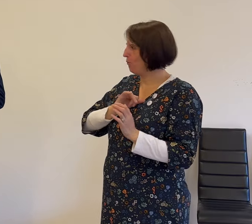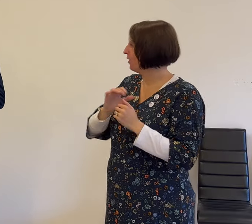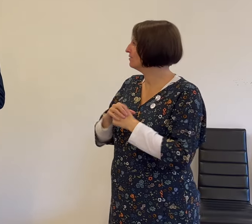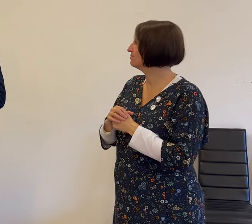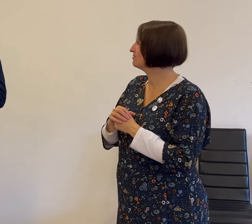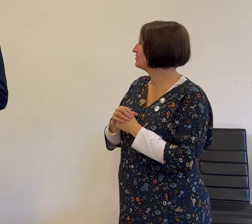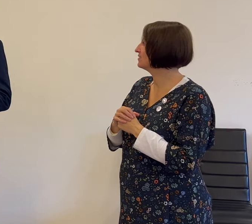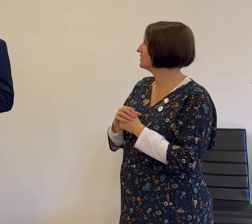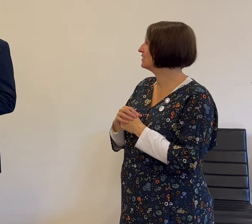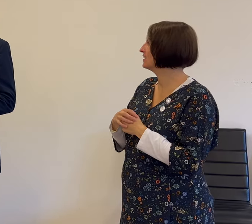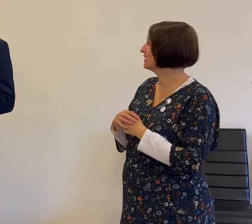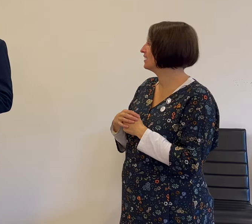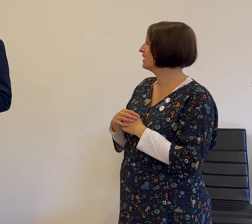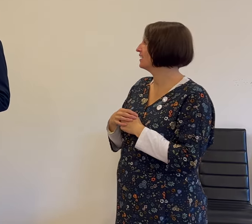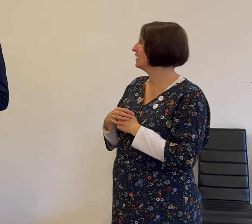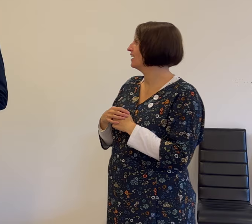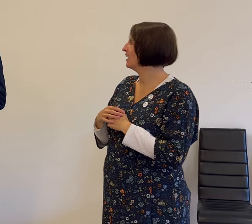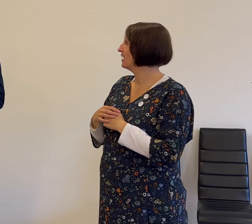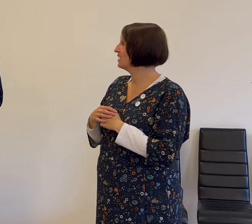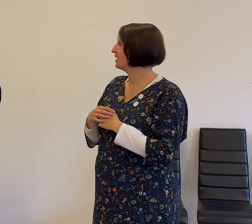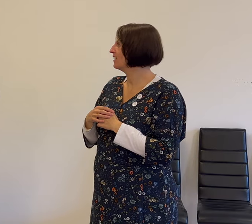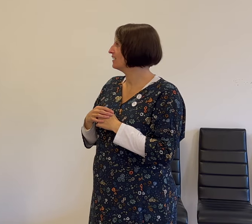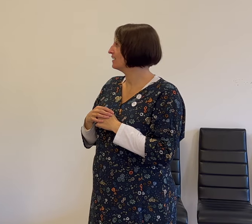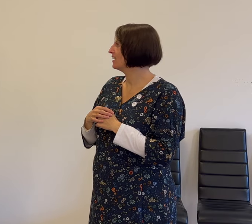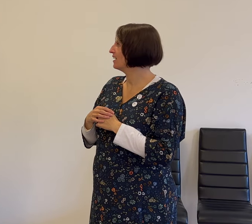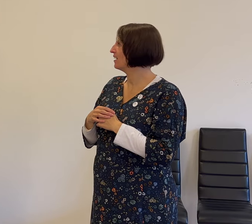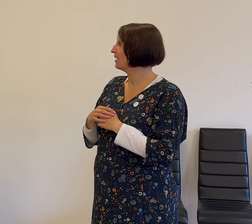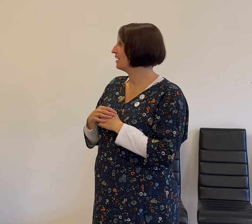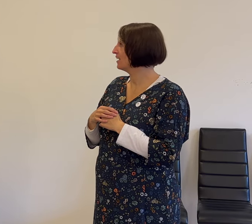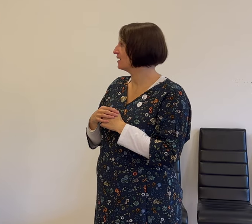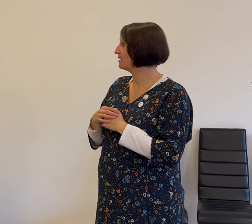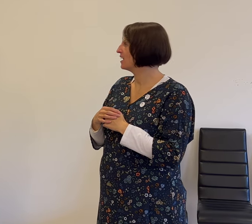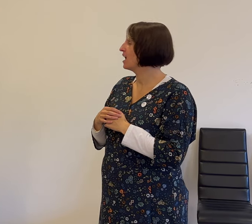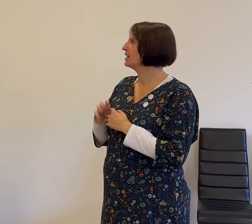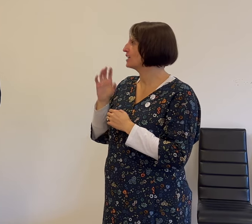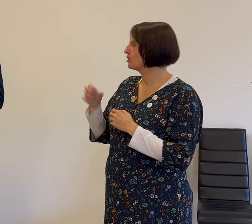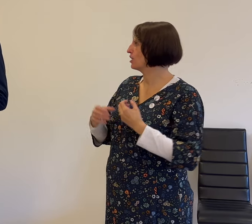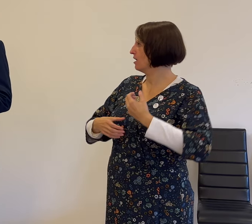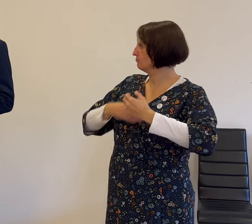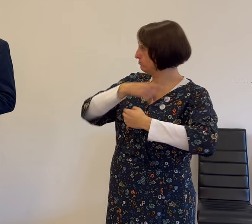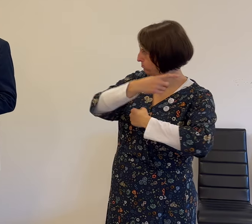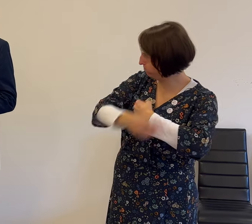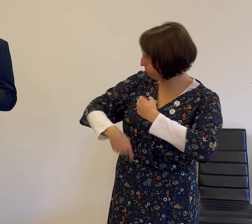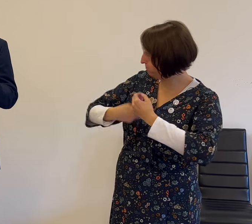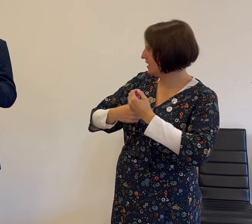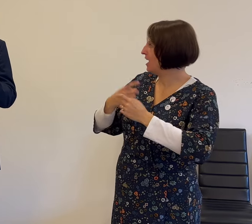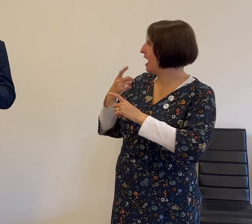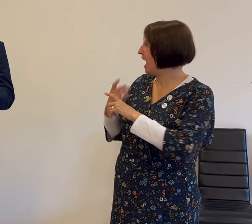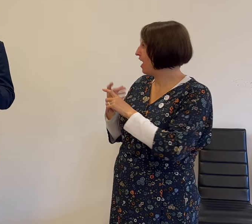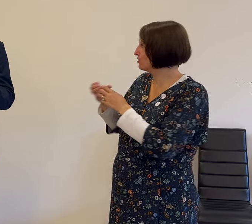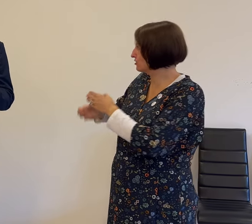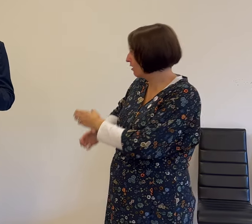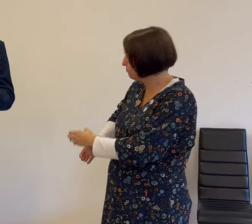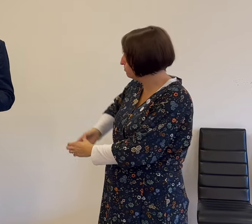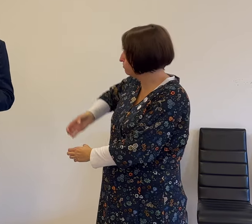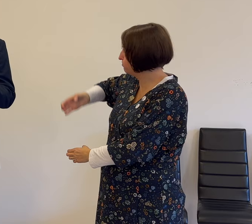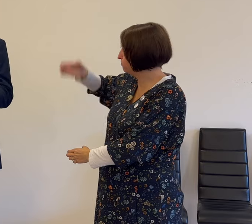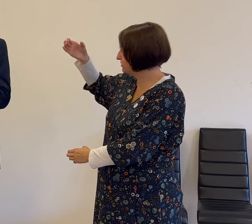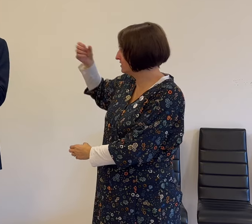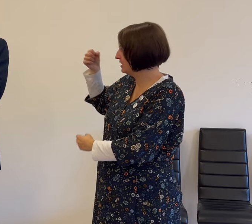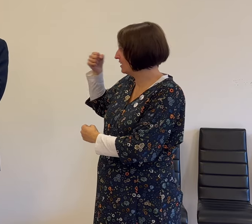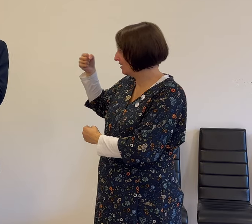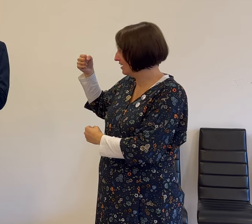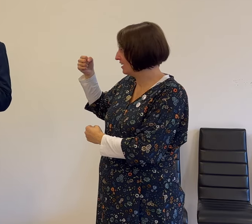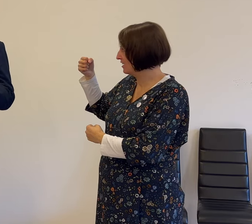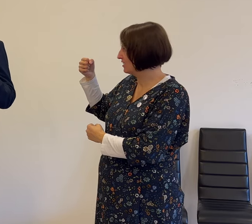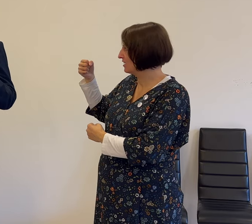těch 600 šekelů železa? To už je trochu méně než ten pancíř. Ale ta kovová část na konci